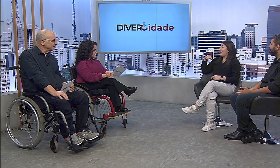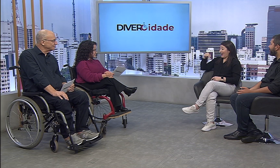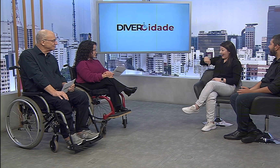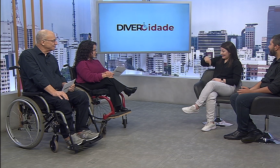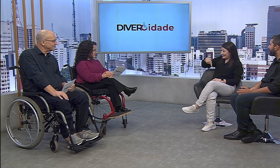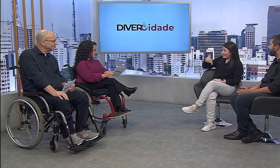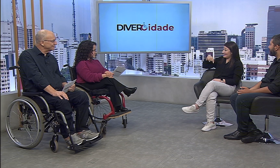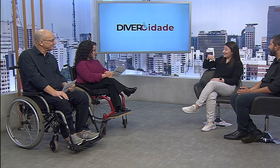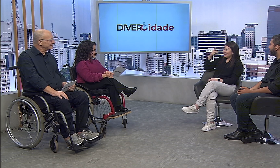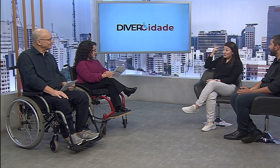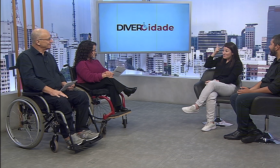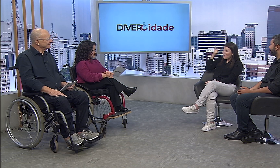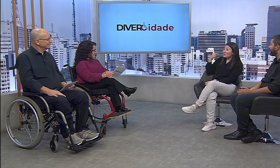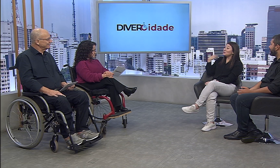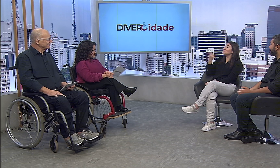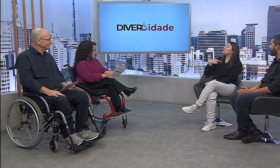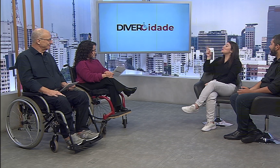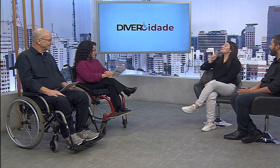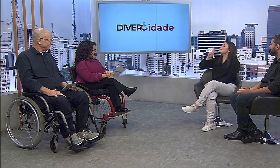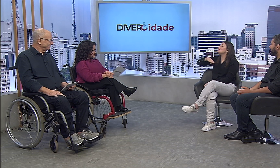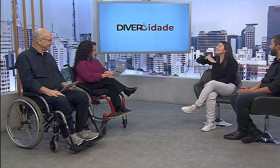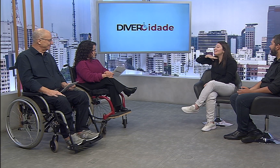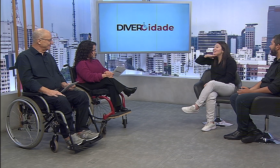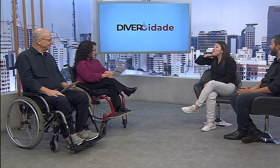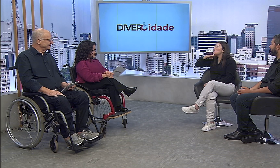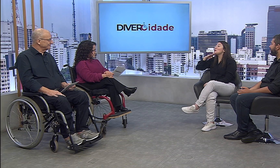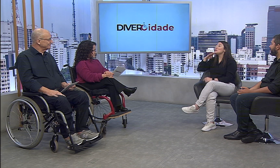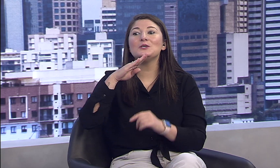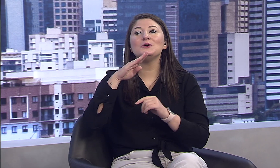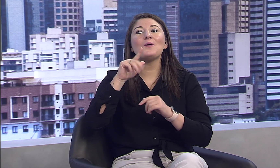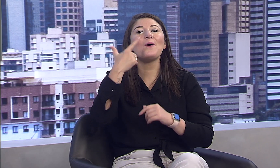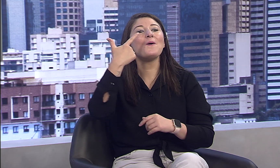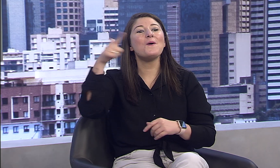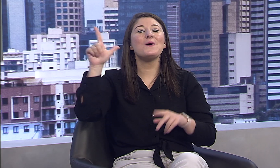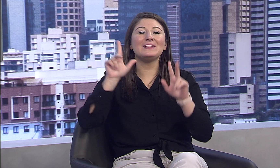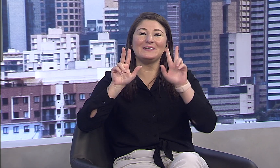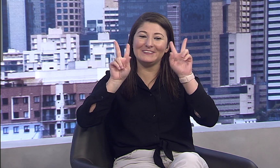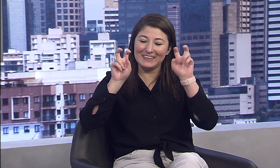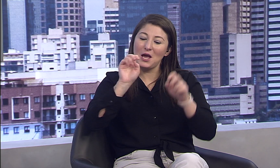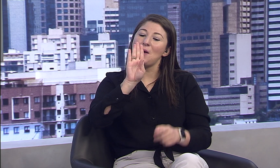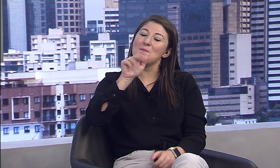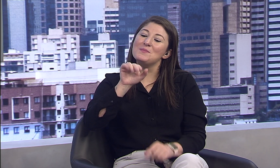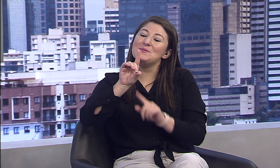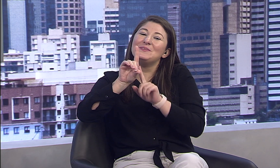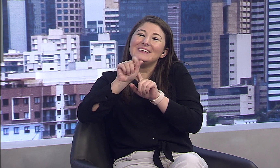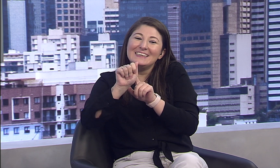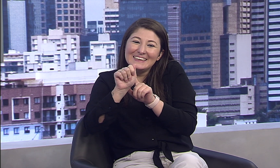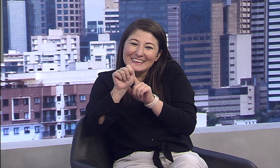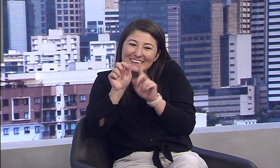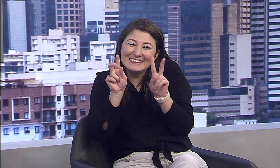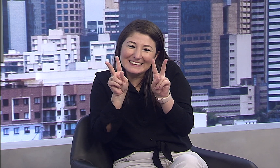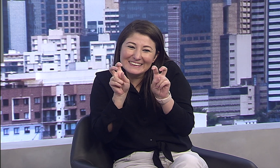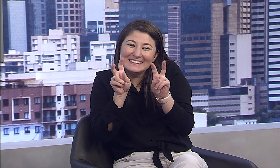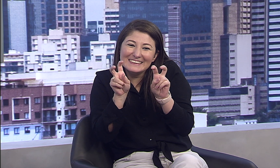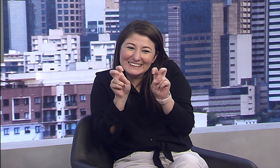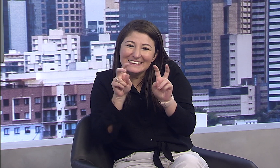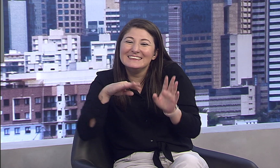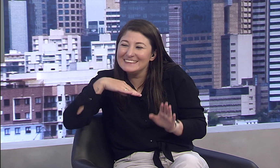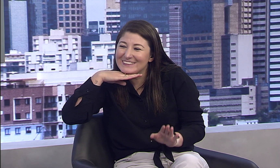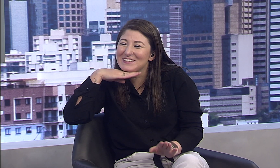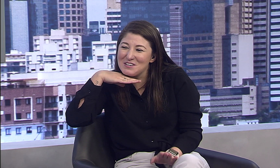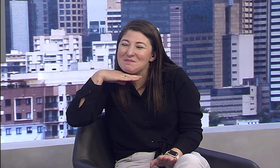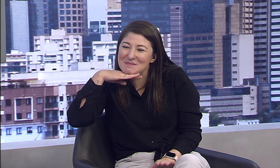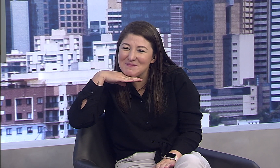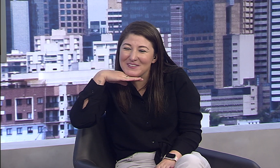significa? Né? Por exemplo, aqui em São Paulo, a gente usa este sinal para